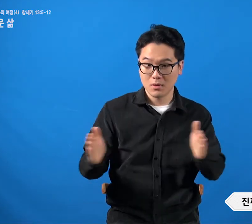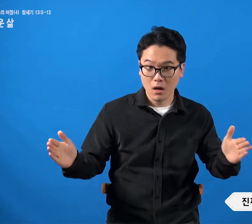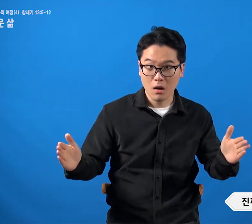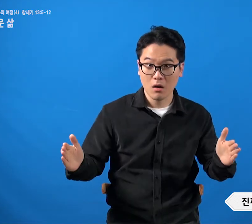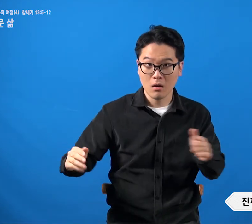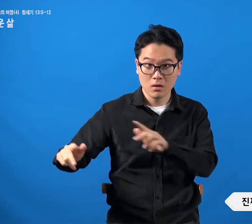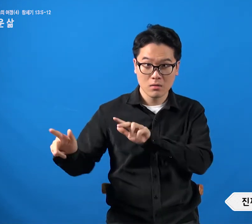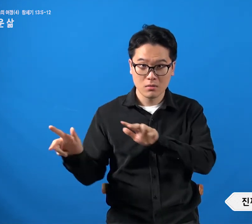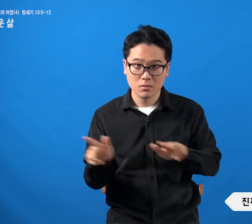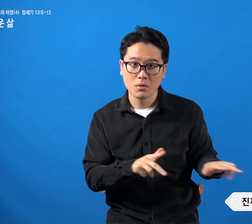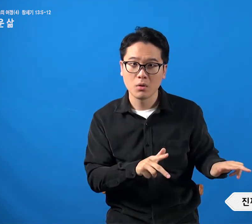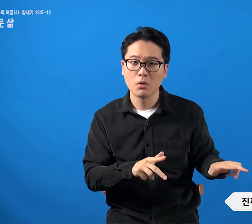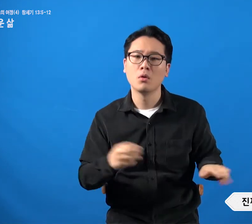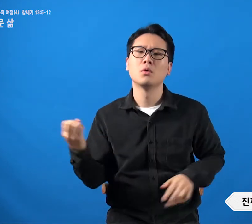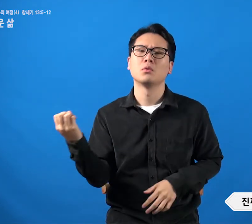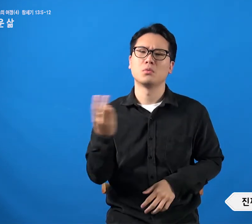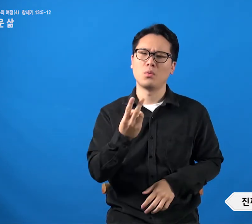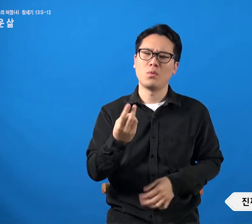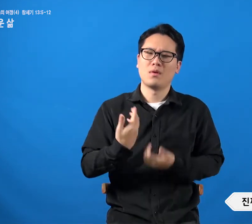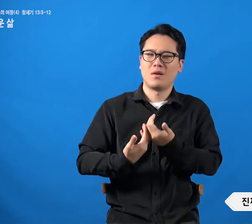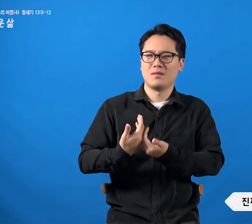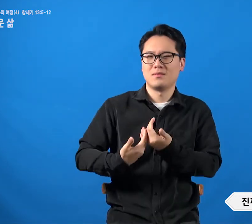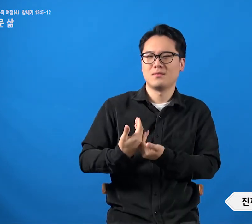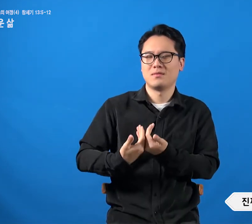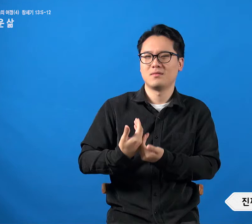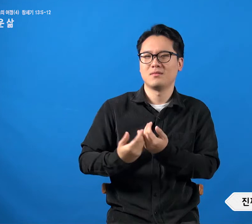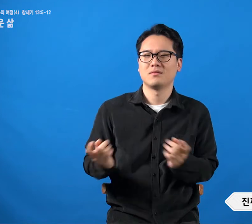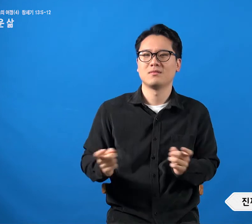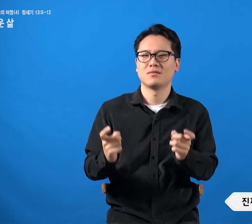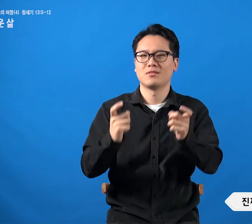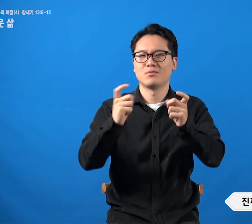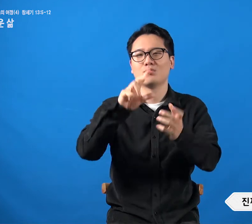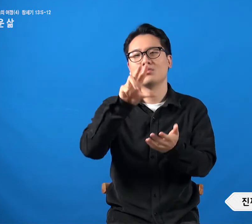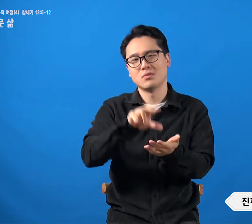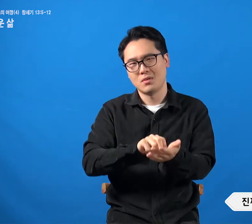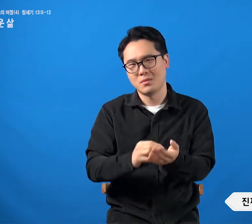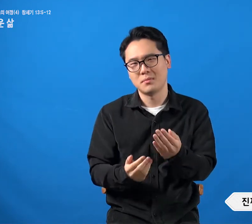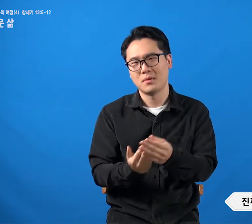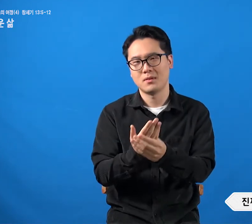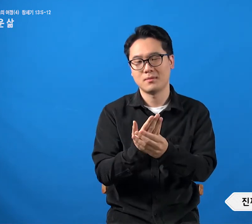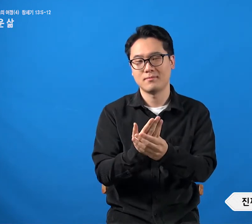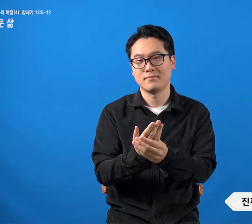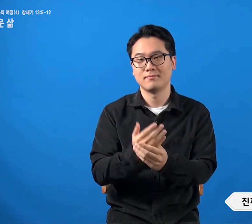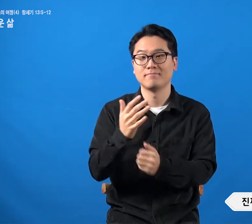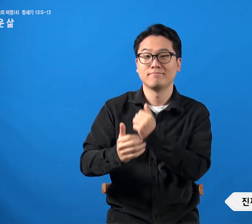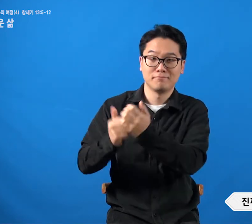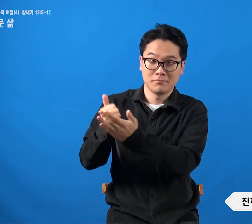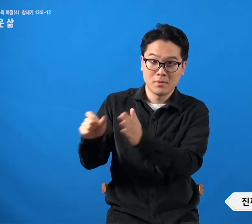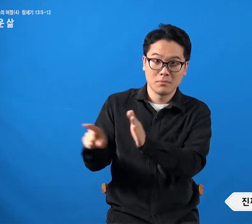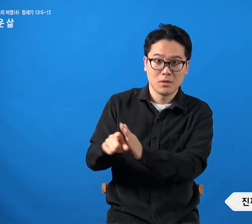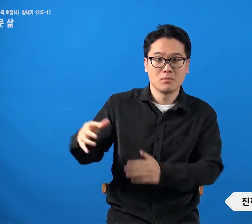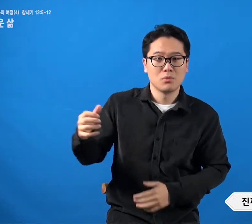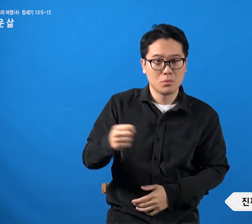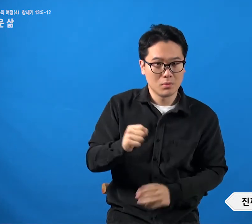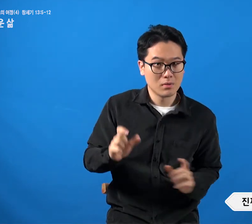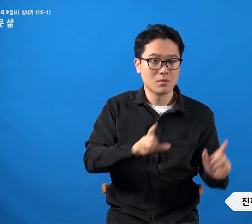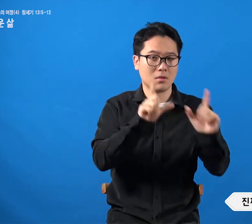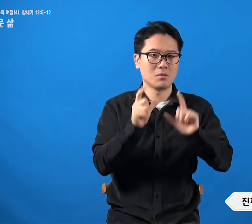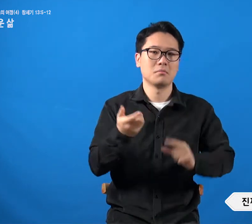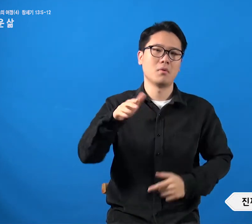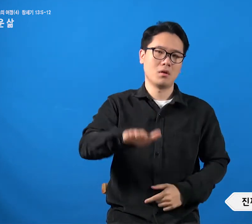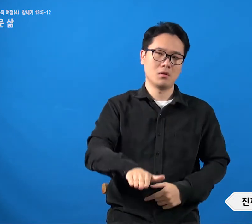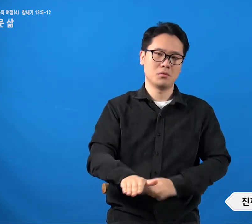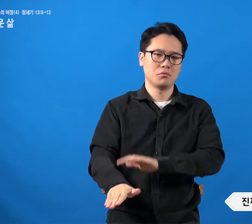그런데 그 바로 직후에 시작되는 갈등의 문제, 하나님의 은혜로 믿음으로 살면서도 우리 삶